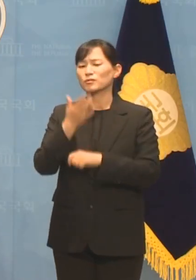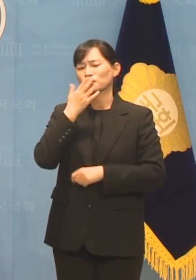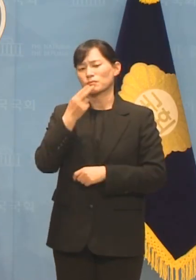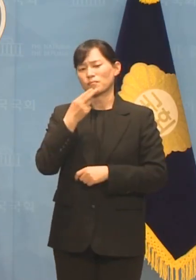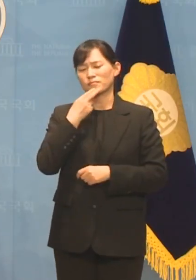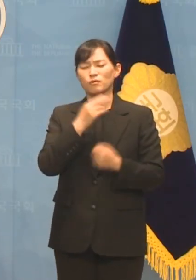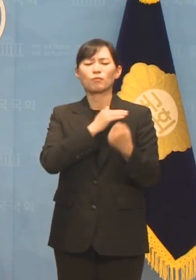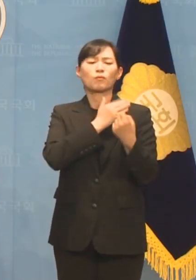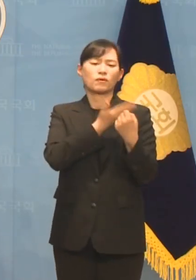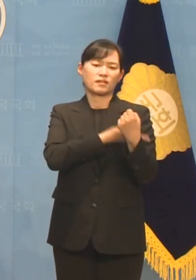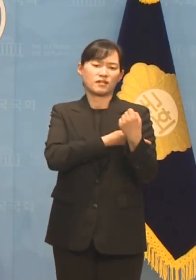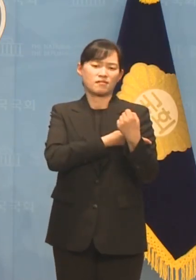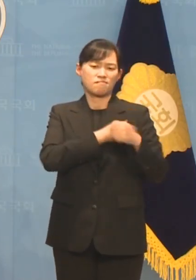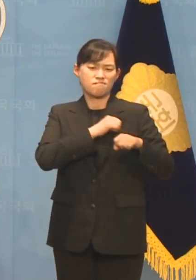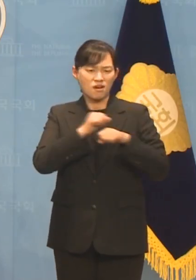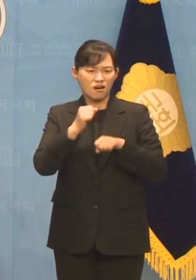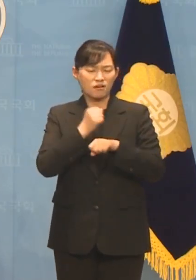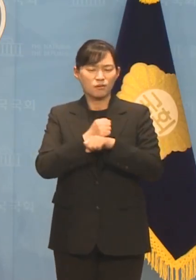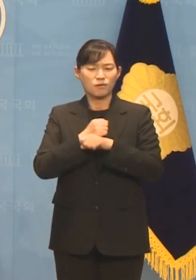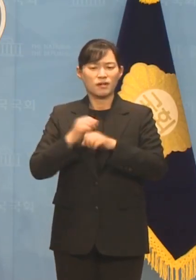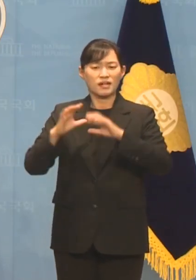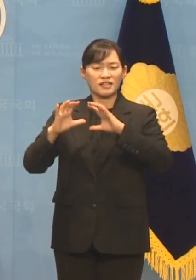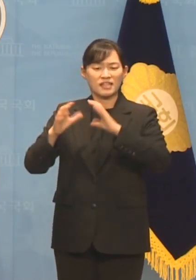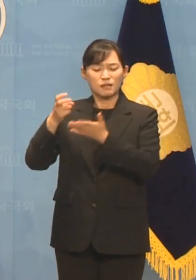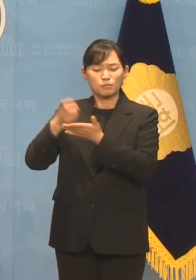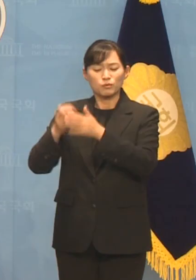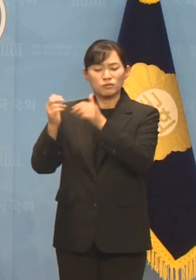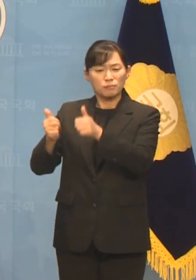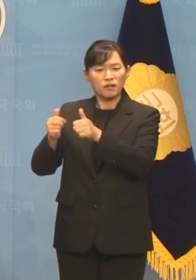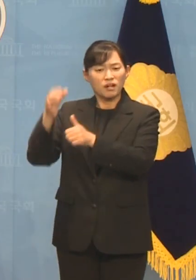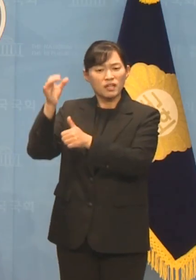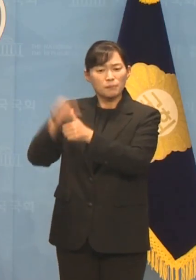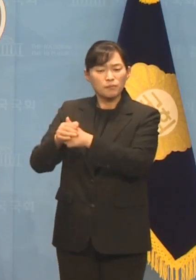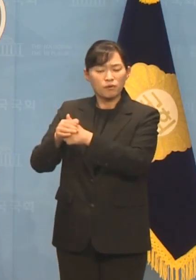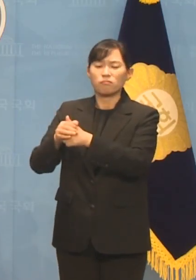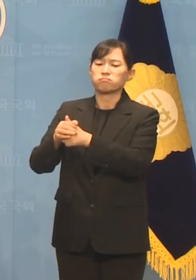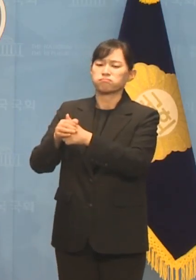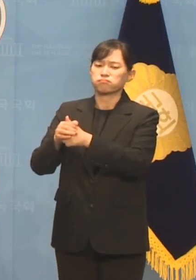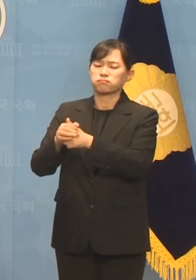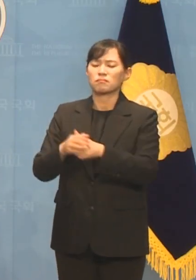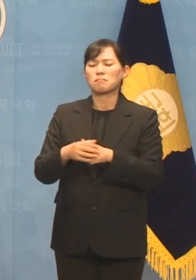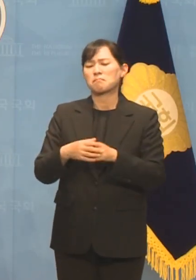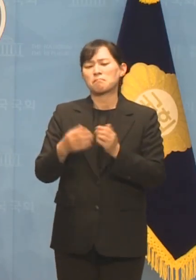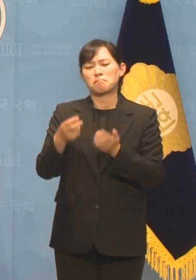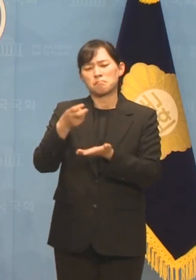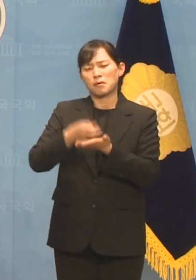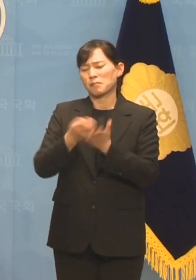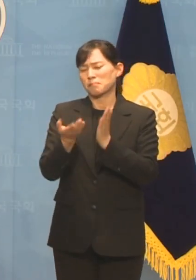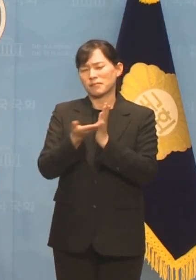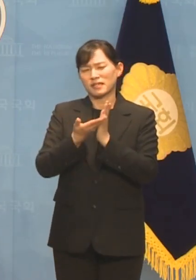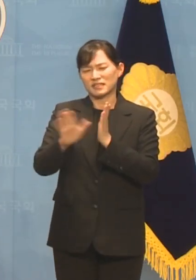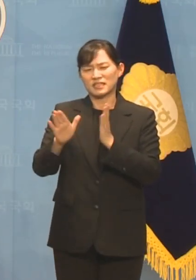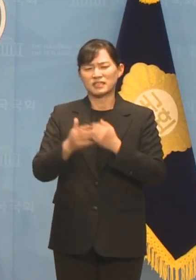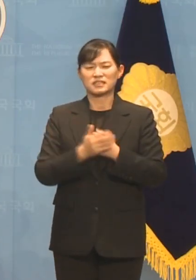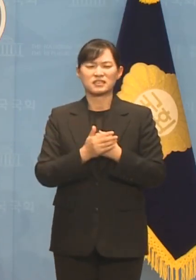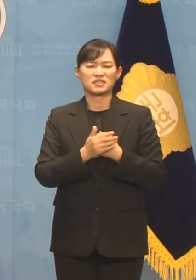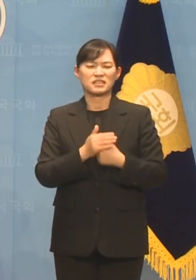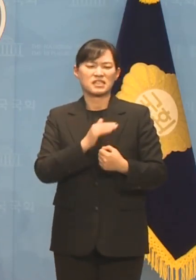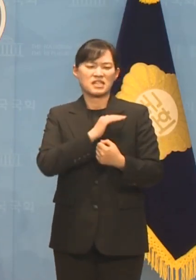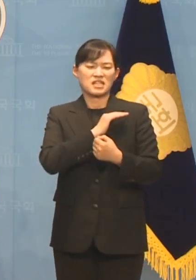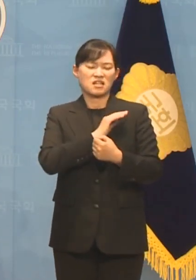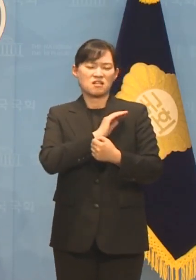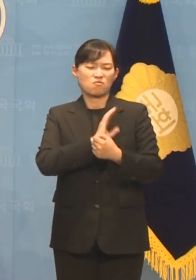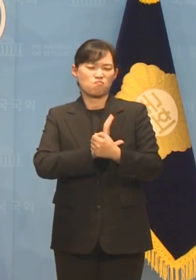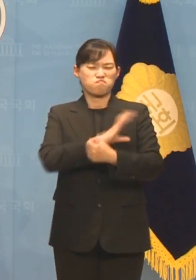고유 권한을 행사하여 헌법재판관을 임명하는 것 자체가 위헌 소지가 명백한 월권